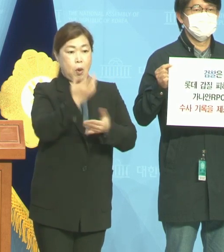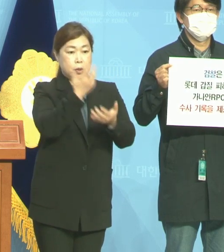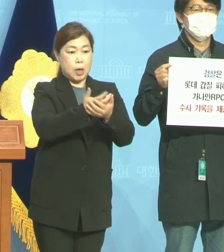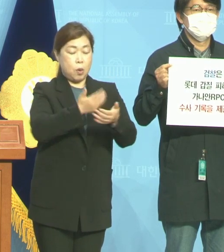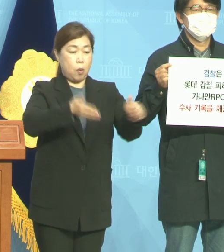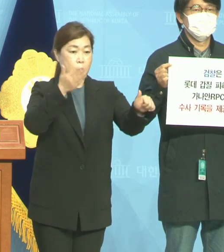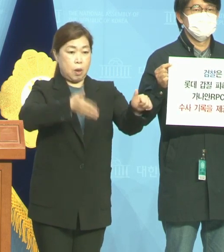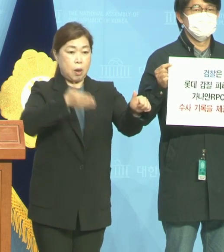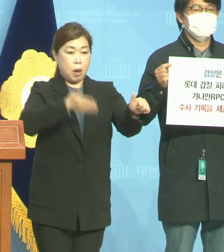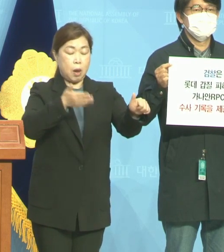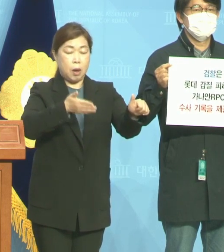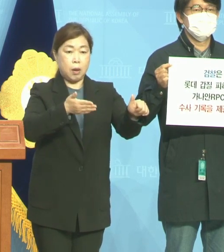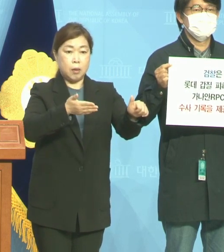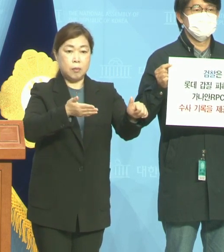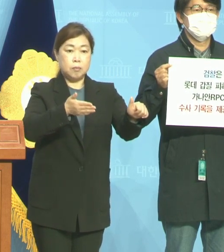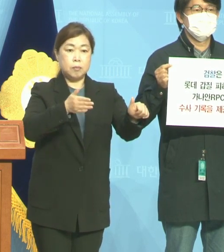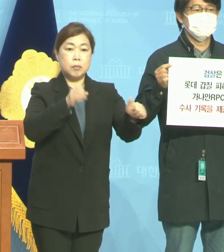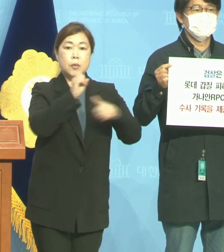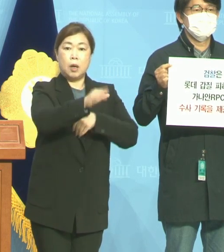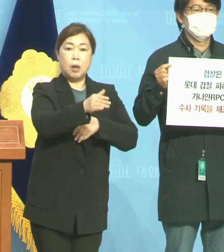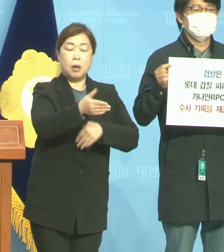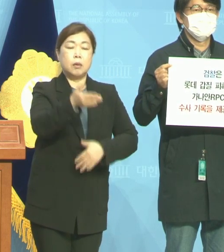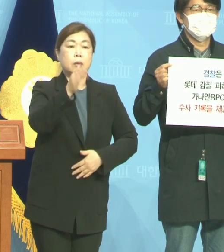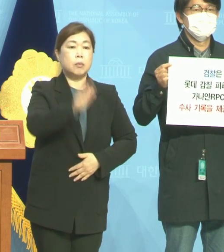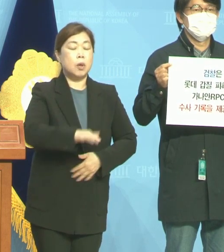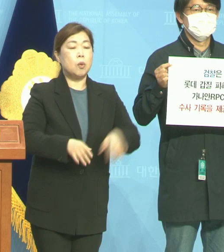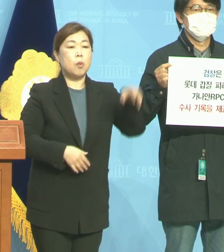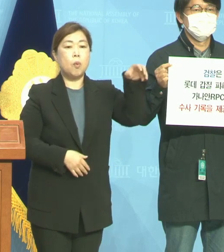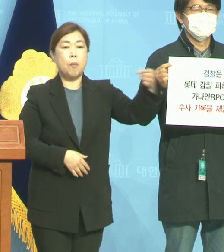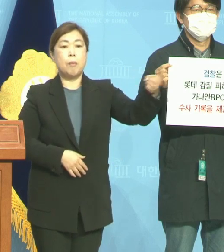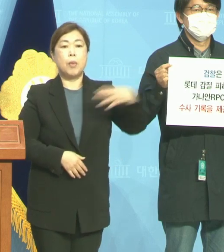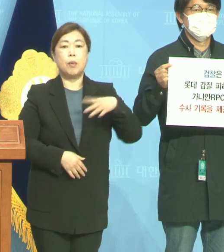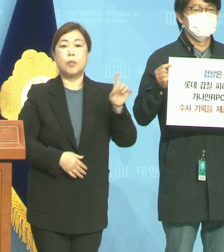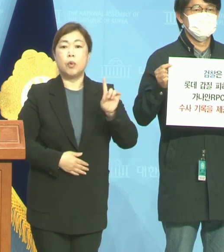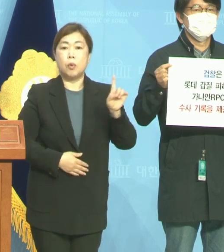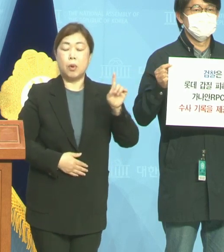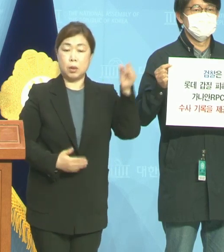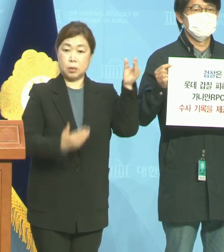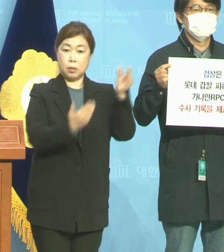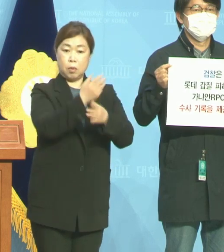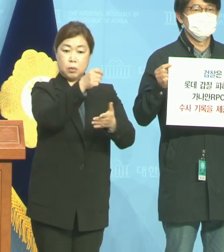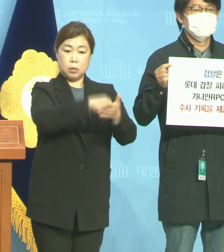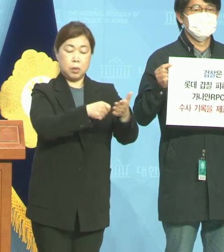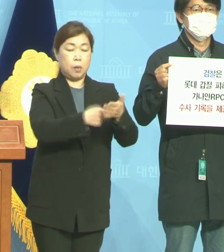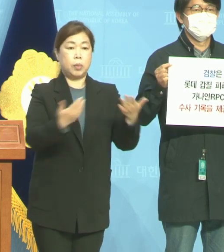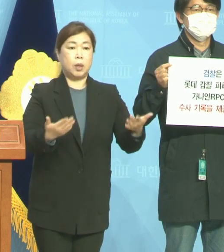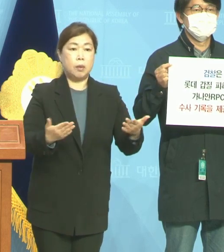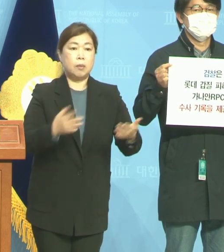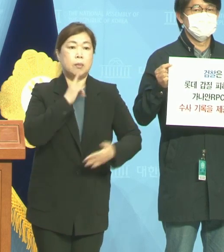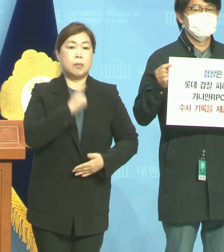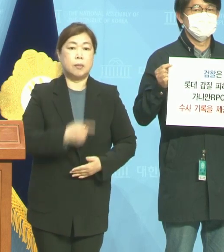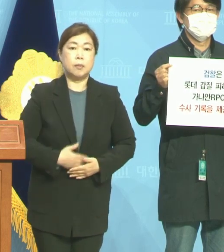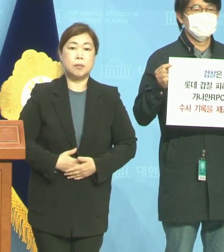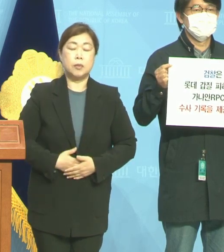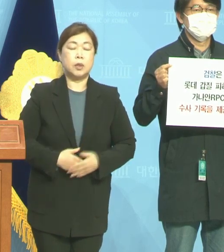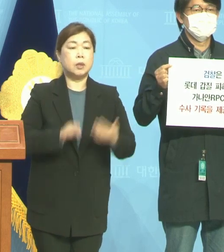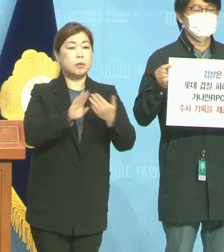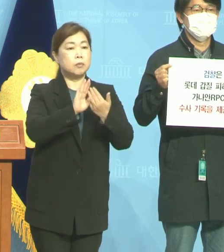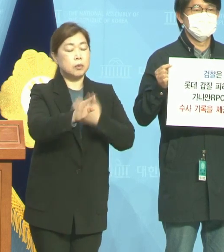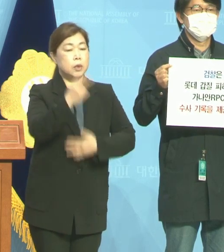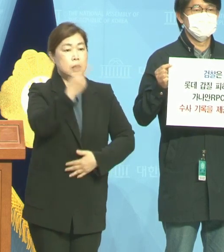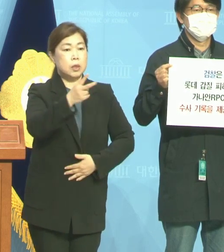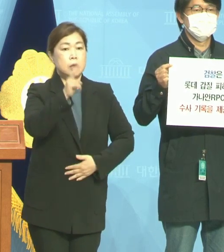제공해 달라고 요청을 했습니다 하지만 그곳에서 들은 답은 사건 기록이 없다는 것입니다 그 후로